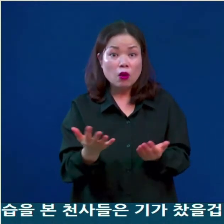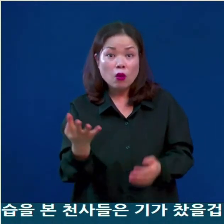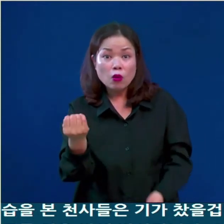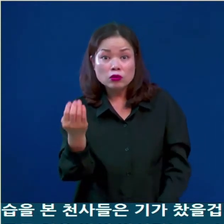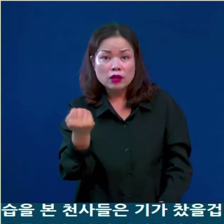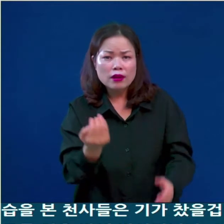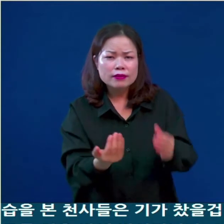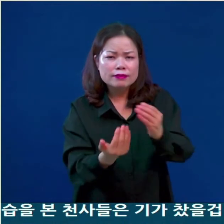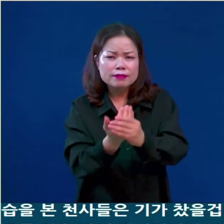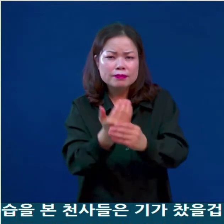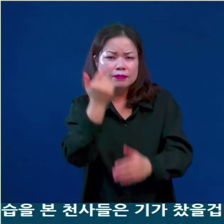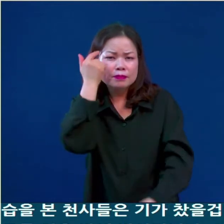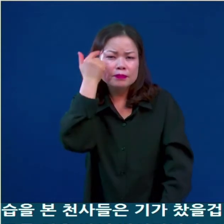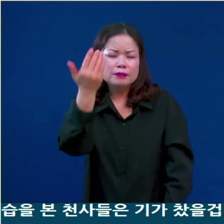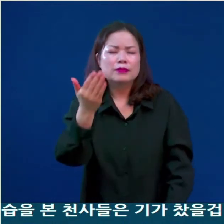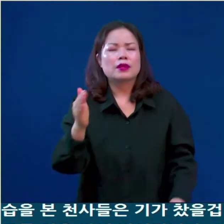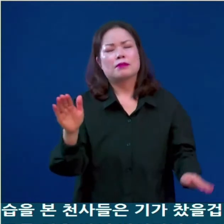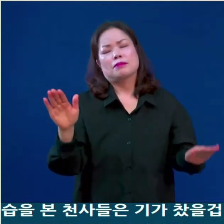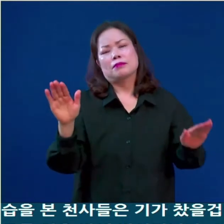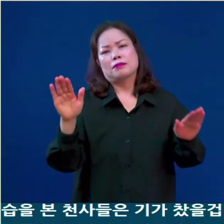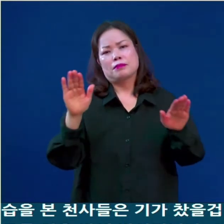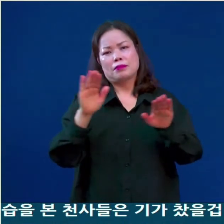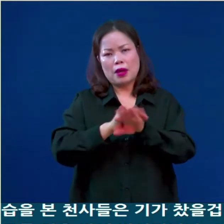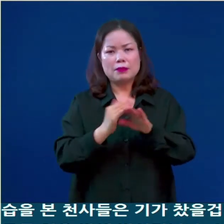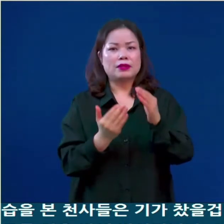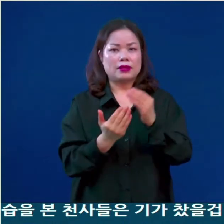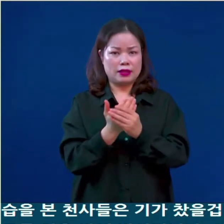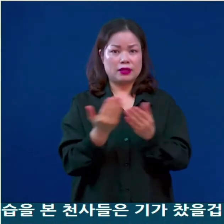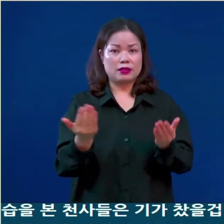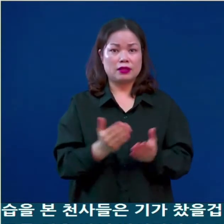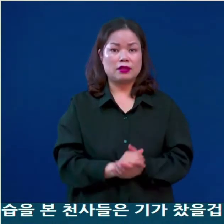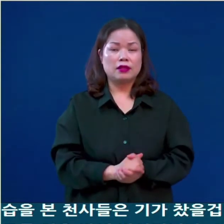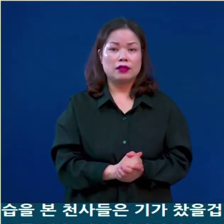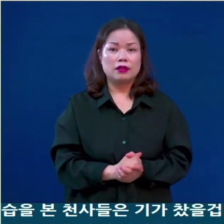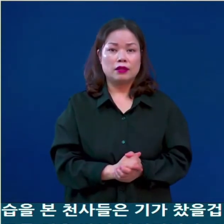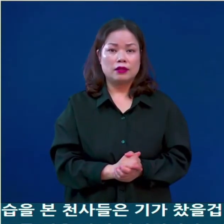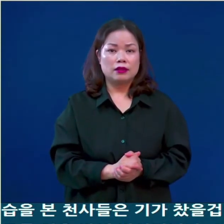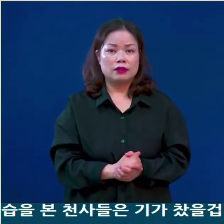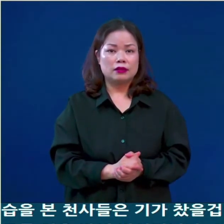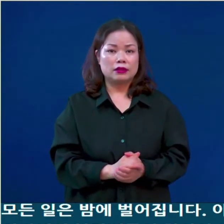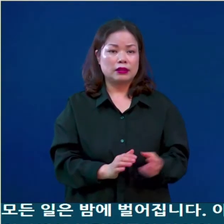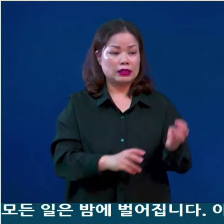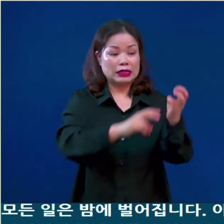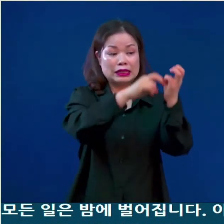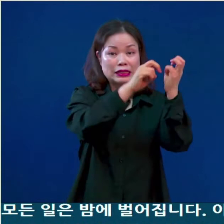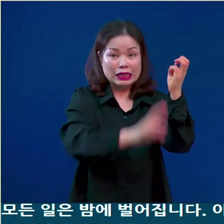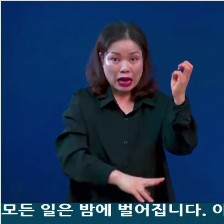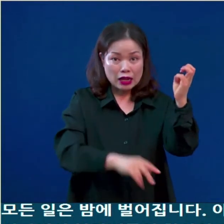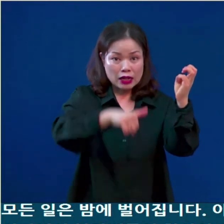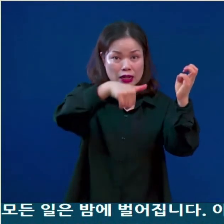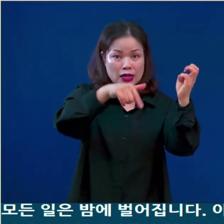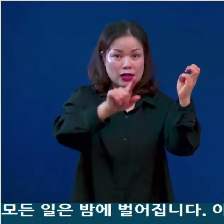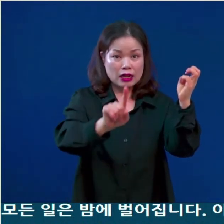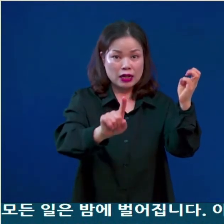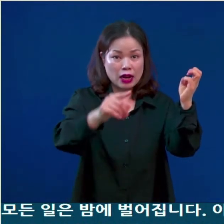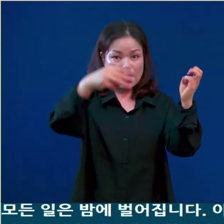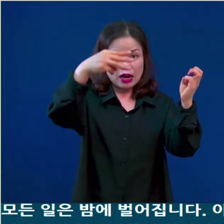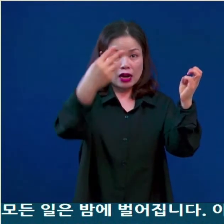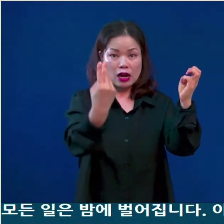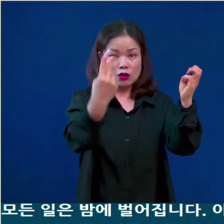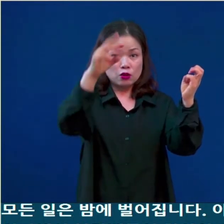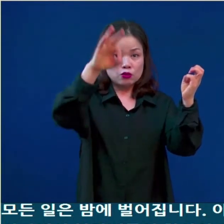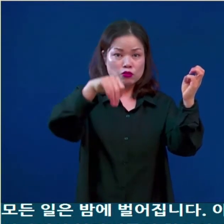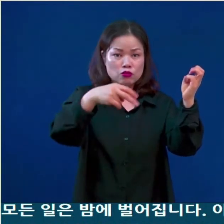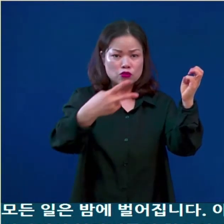언제 벌어졌는가? 밤에 벌어졌습니다. 가룟 유다가 예수님을 언제 팔아